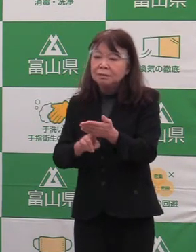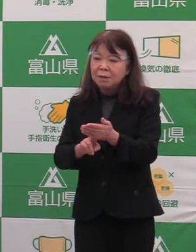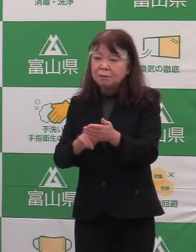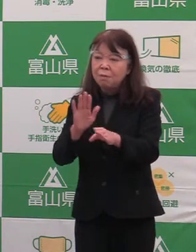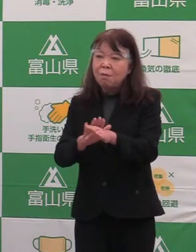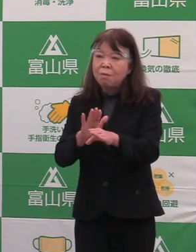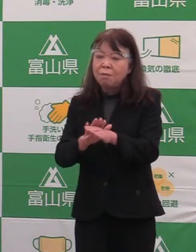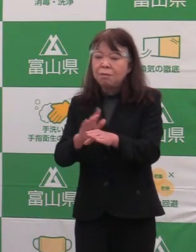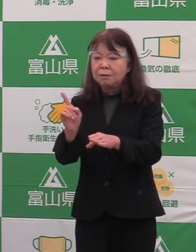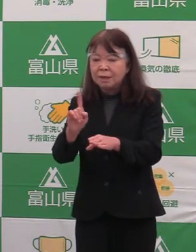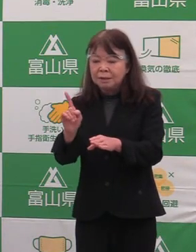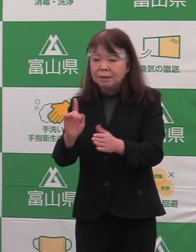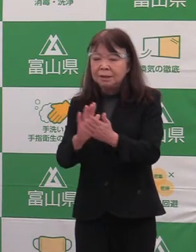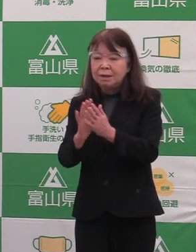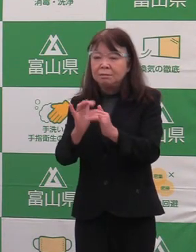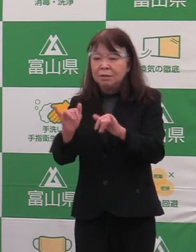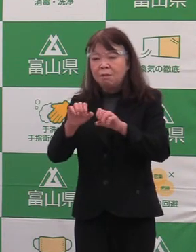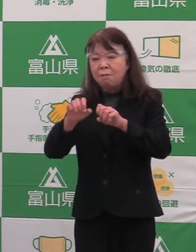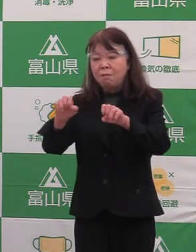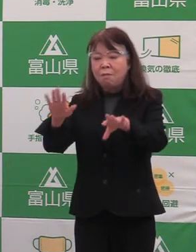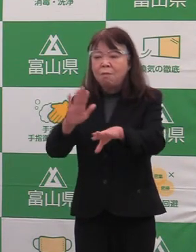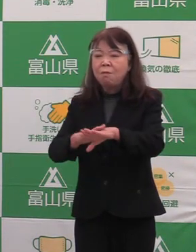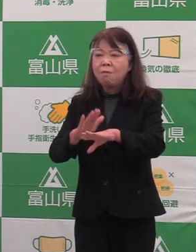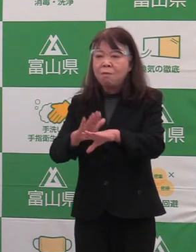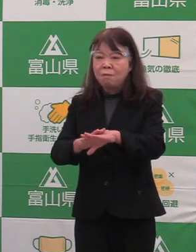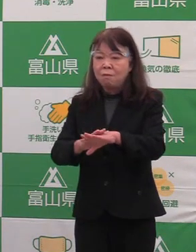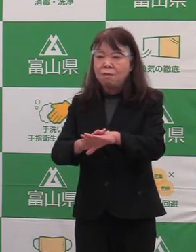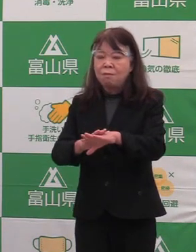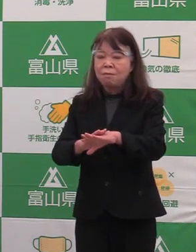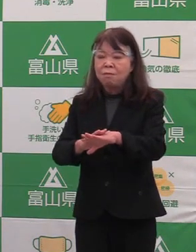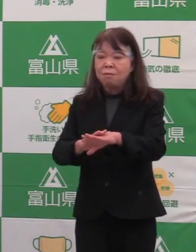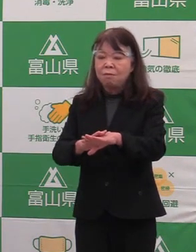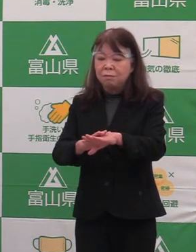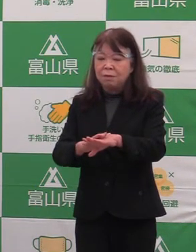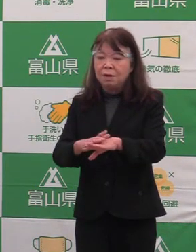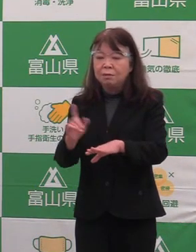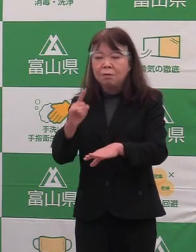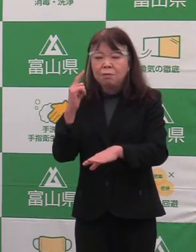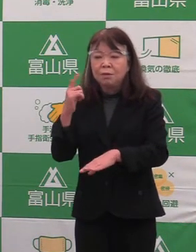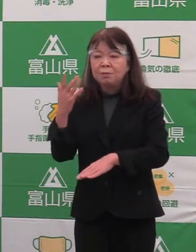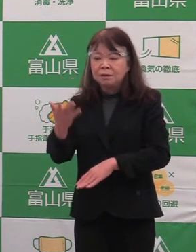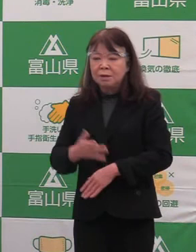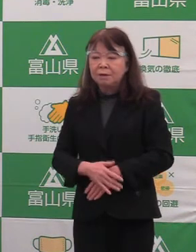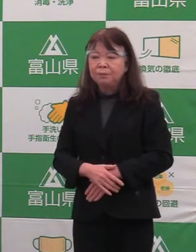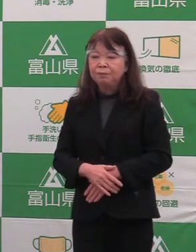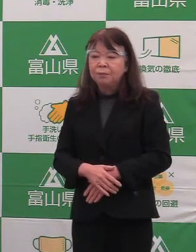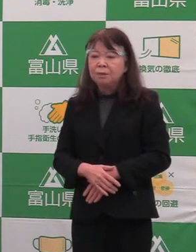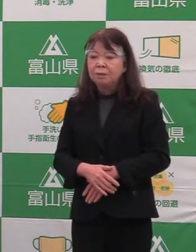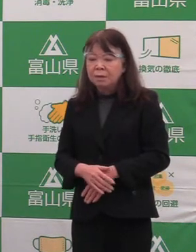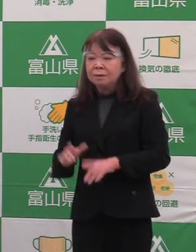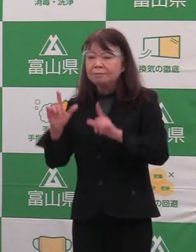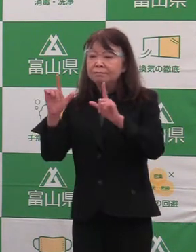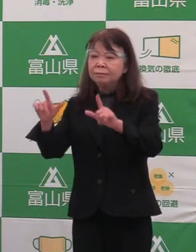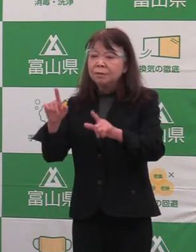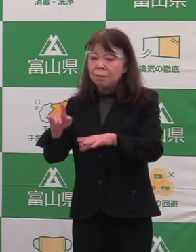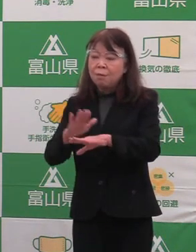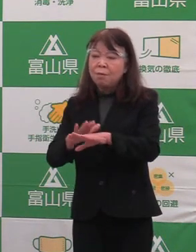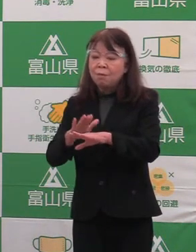って県民に周知を図るのか、そういったやり方については決まっている んですか。それは同じようなやり方になると思い